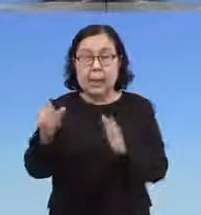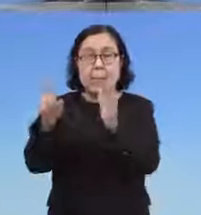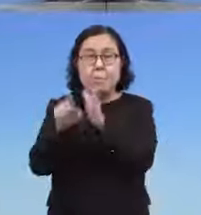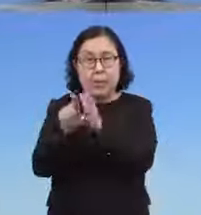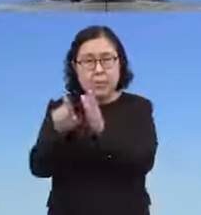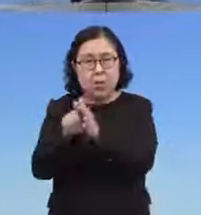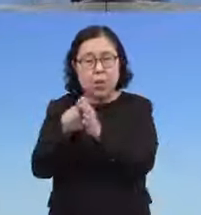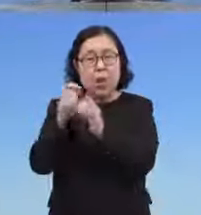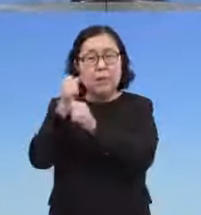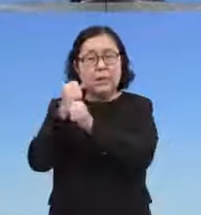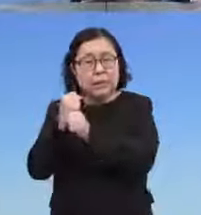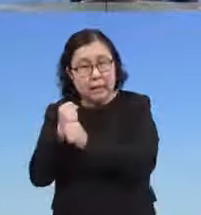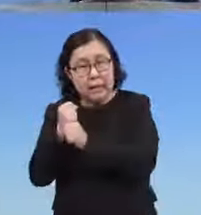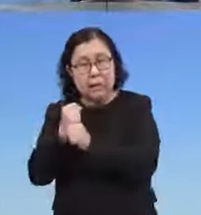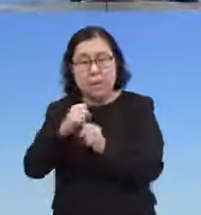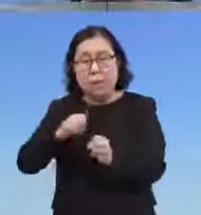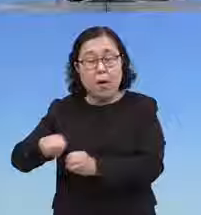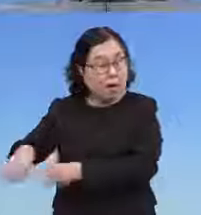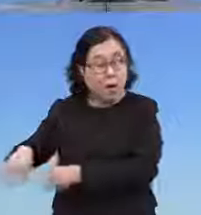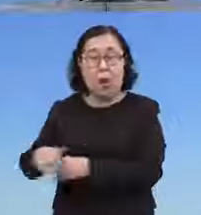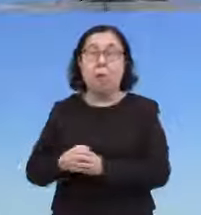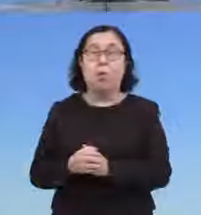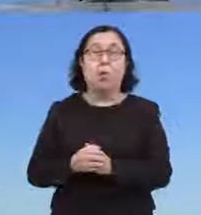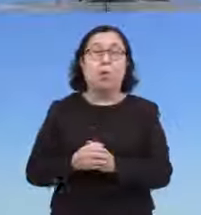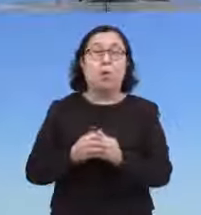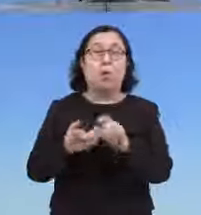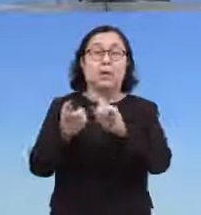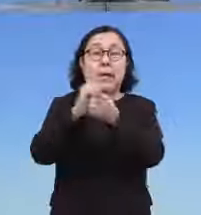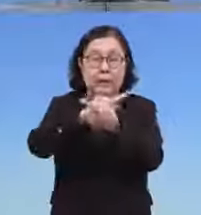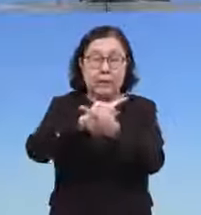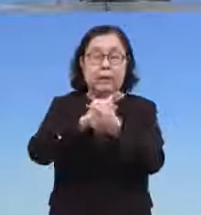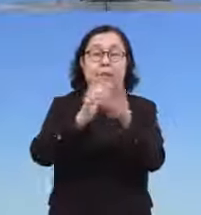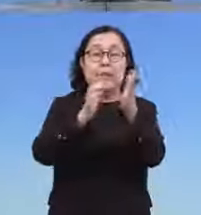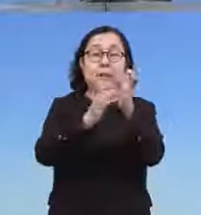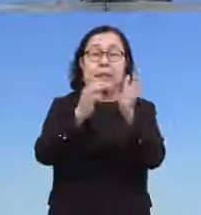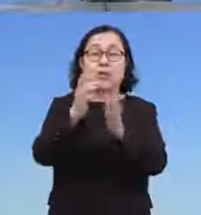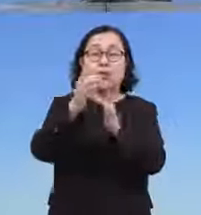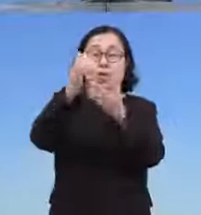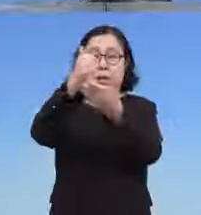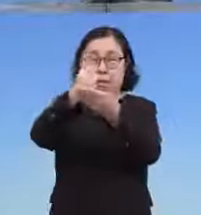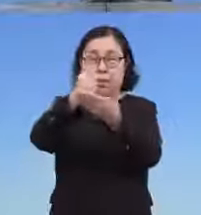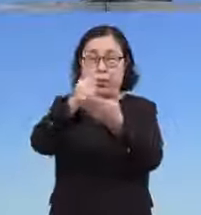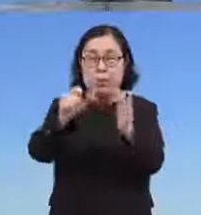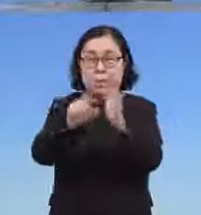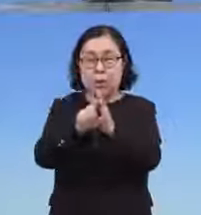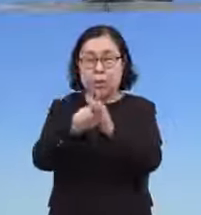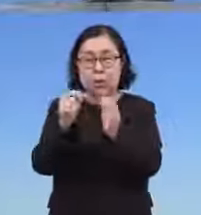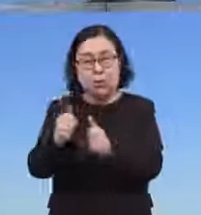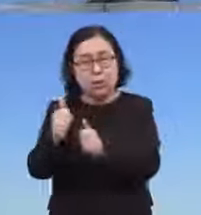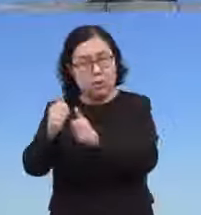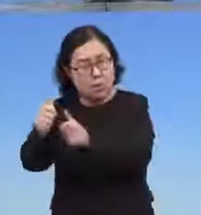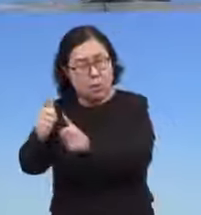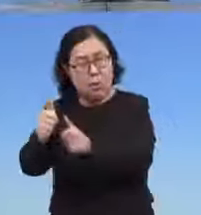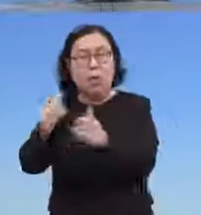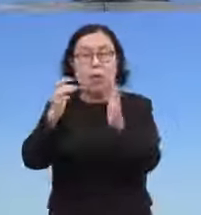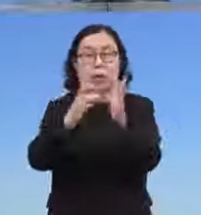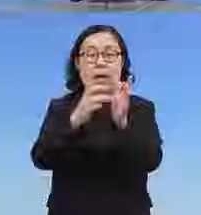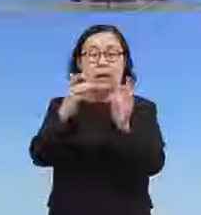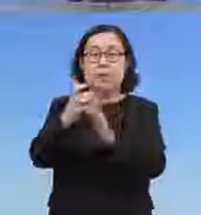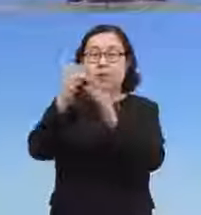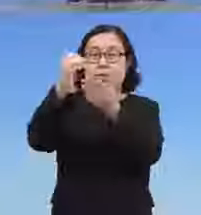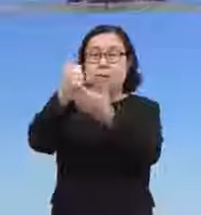의지하고 당신들이 신뢰하던 그 대상을 바꾸어서 이제 메시아 대신 예수 그리스도를 믿고 따를 뿐 아니라